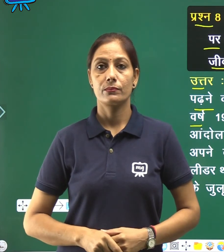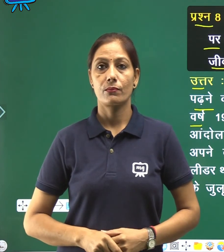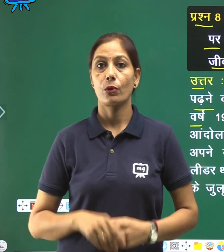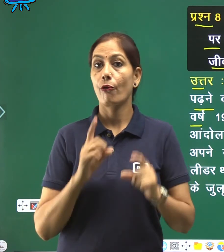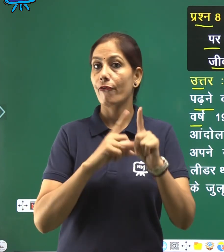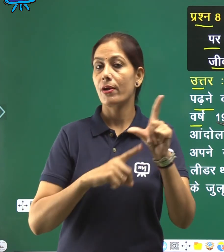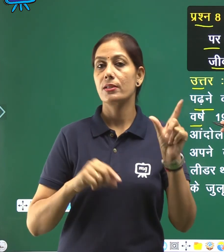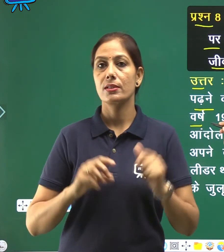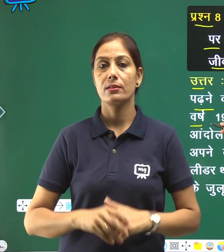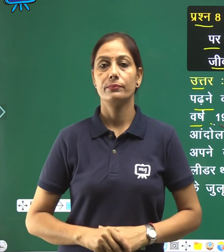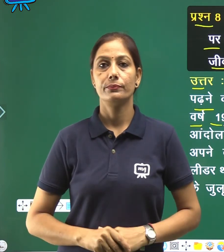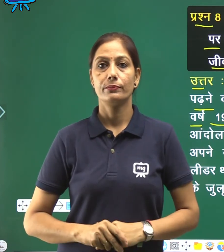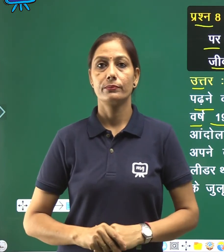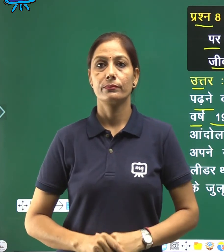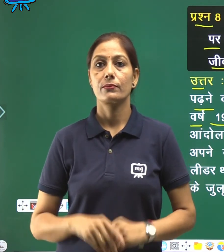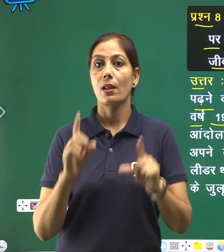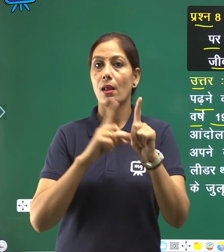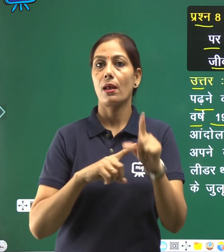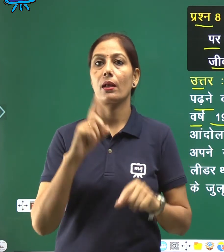वर्ष